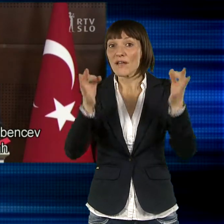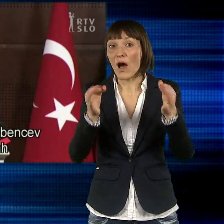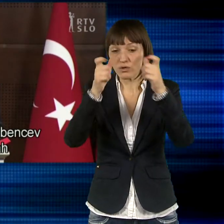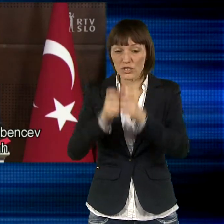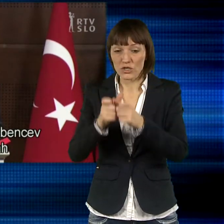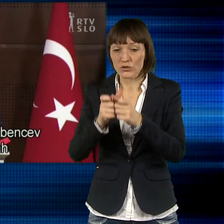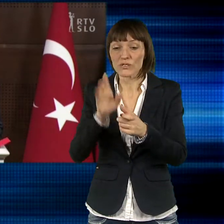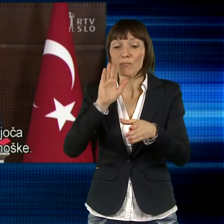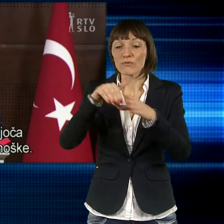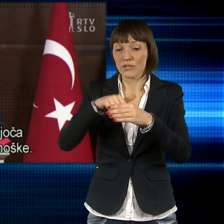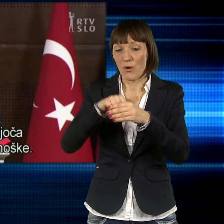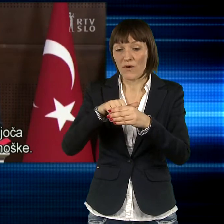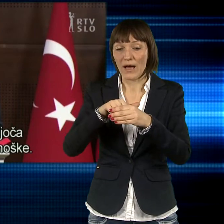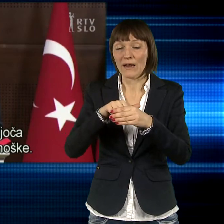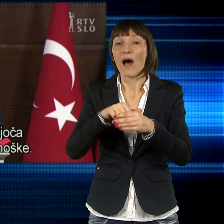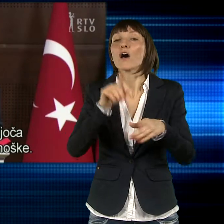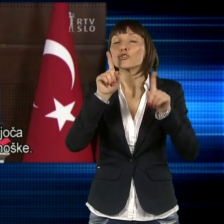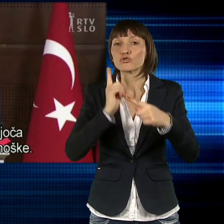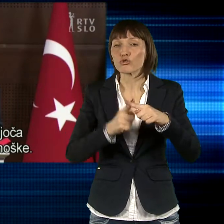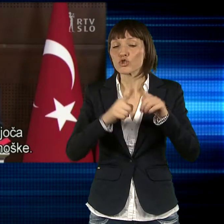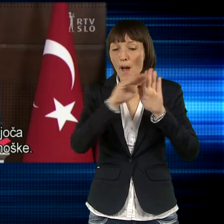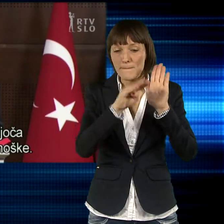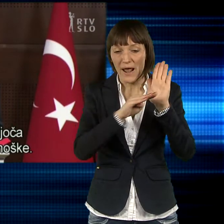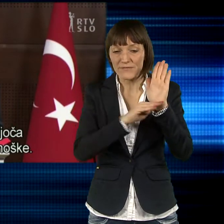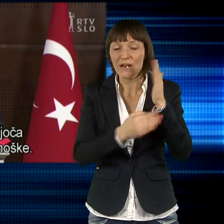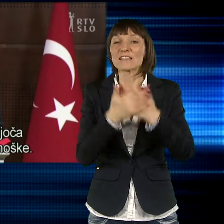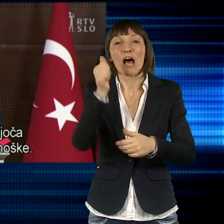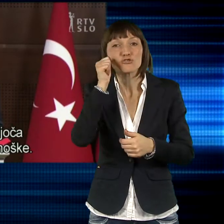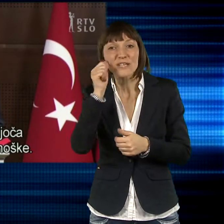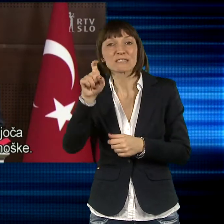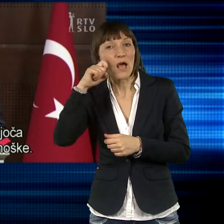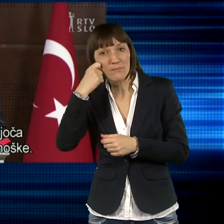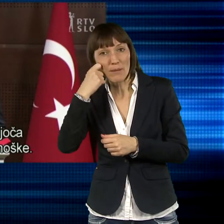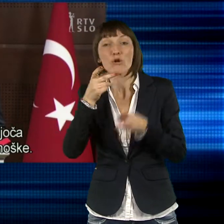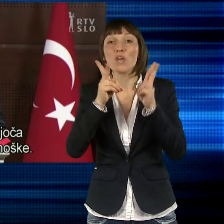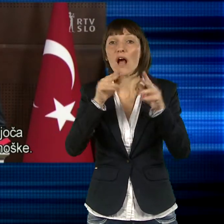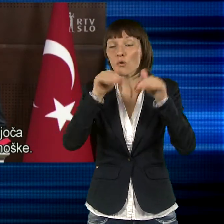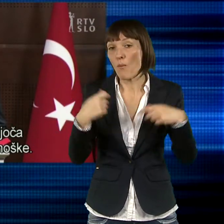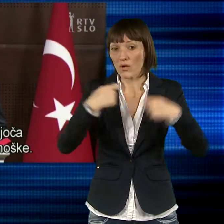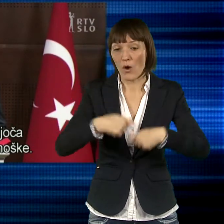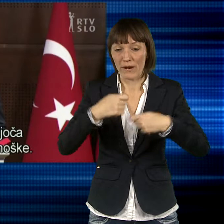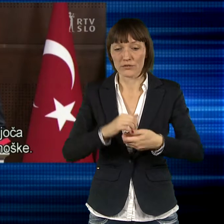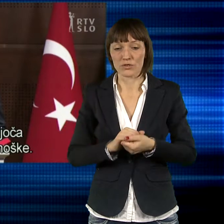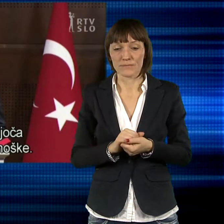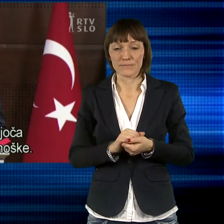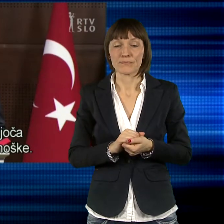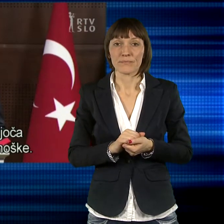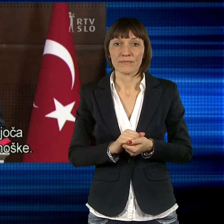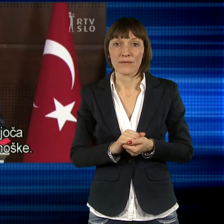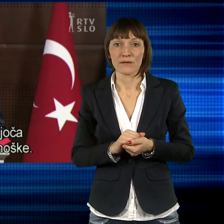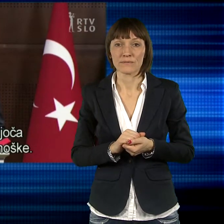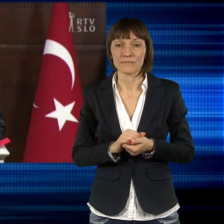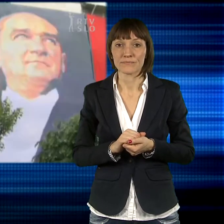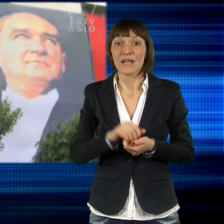çalışan personelin kılık ve kıyafetlerine dair yönetmelik kadın ve erkekler için kısıtlayıcı